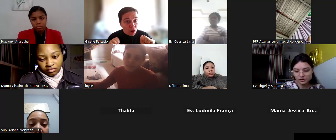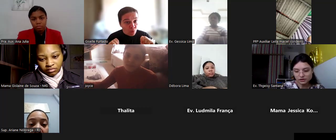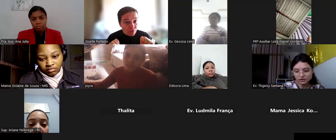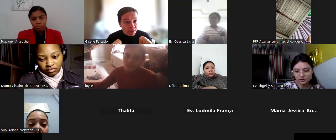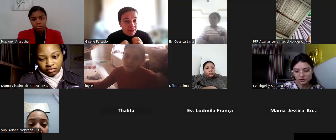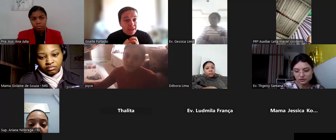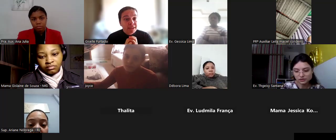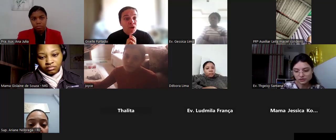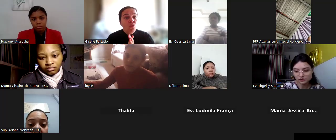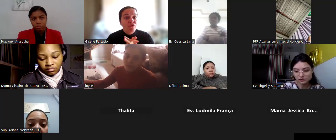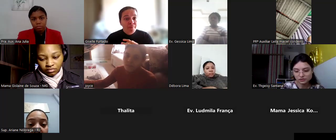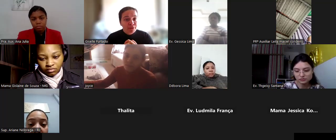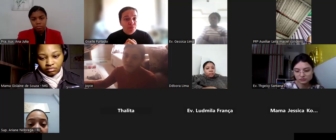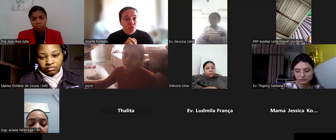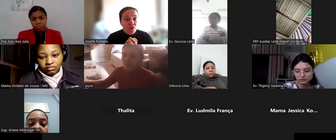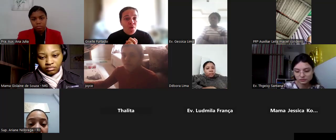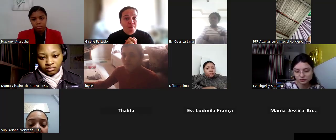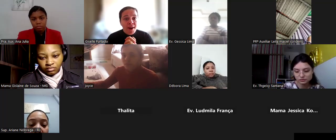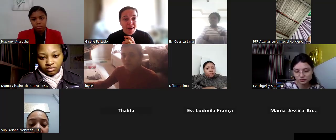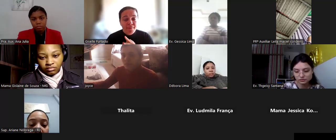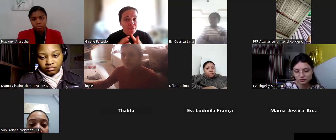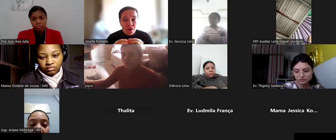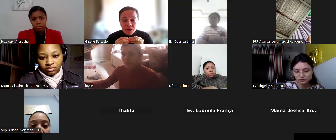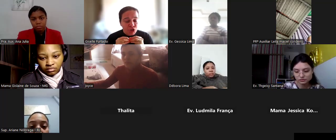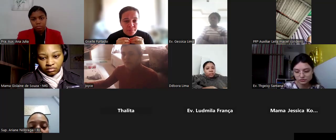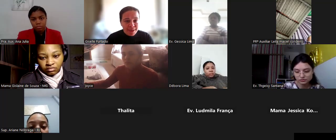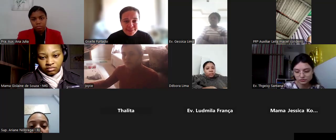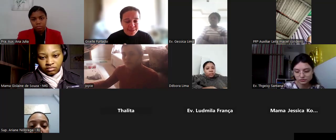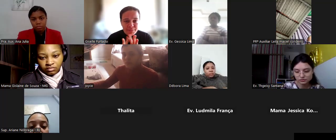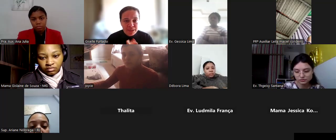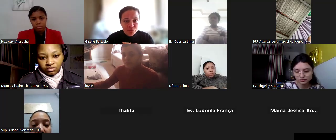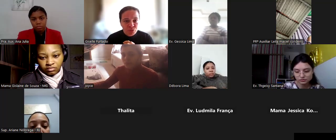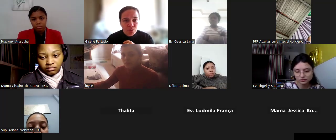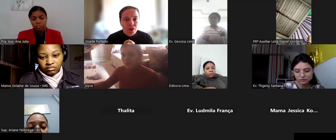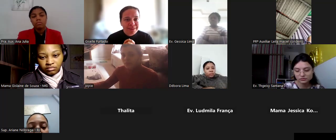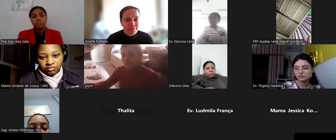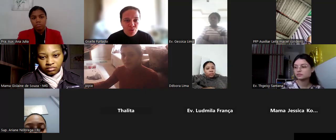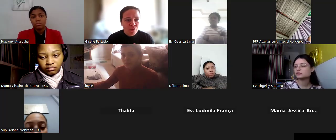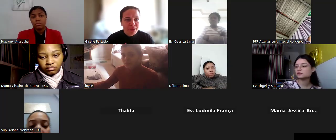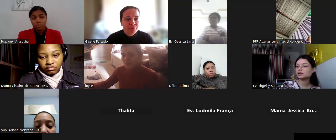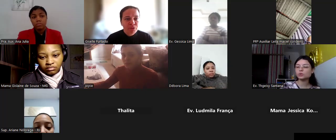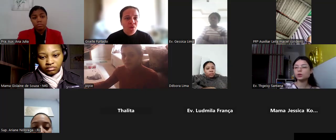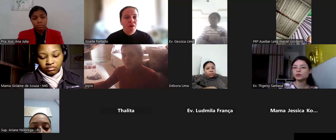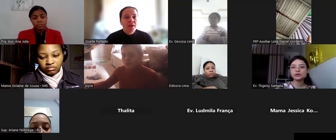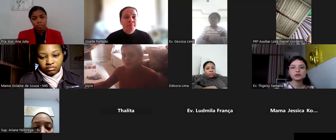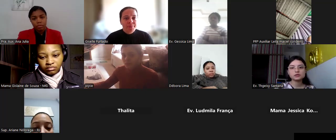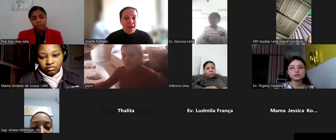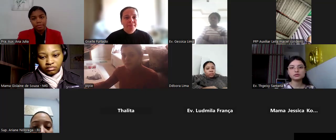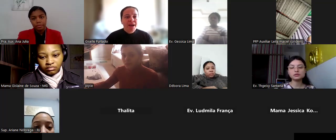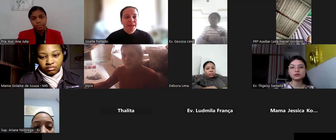manual. Então, o alfabeto manual a gente precisa mesmo saber o alfabeto manual, tá? Aí eu